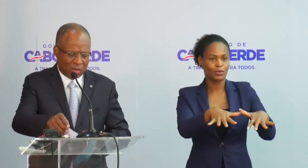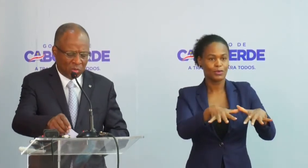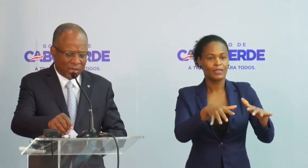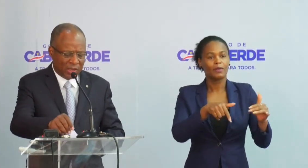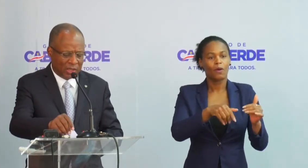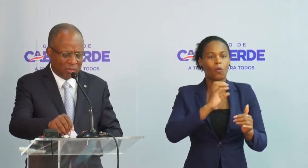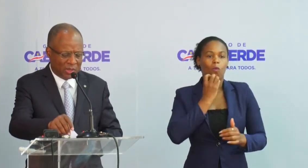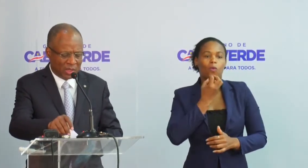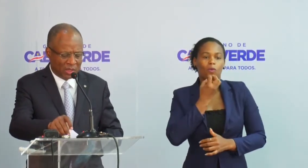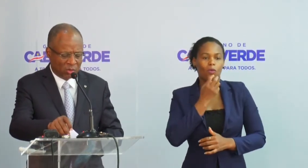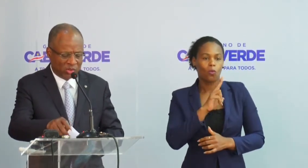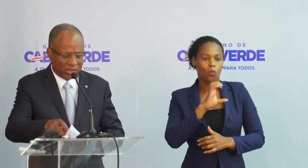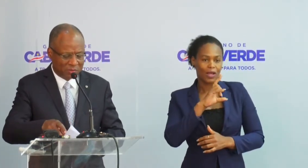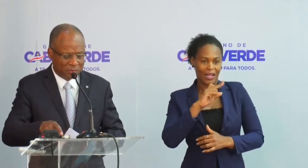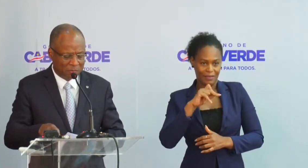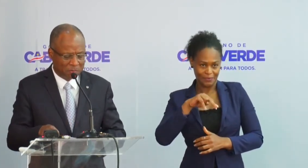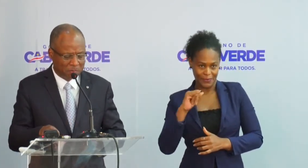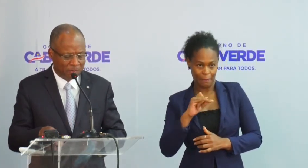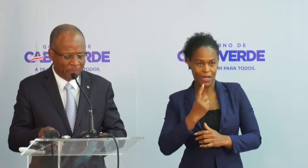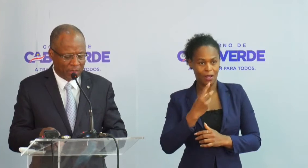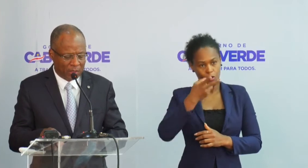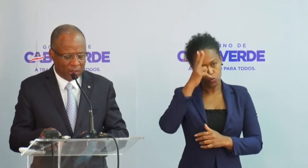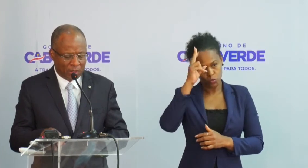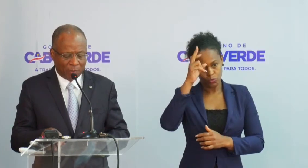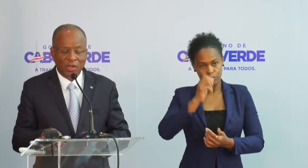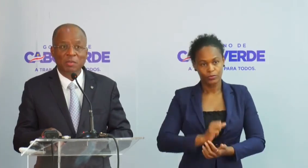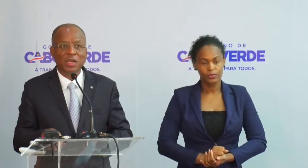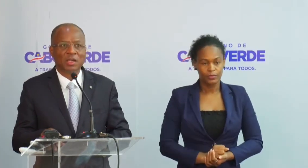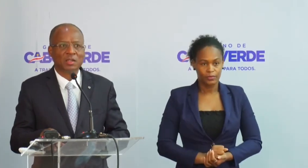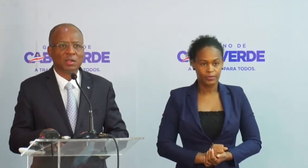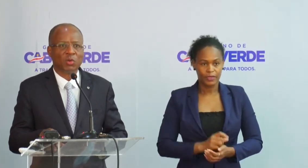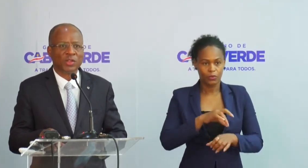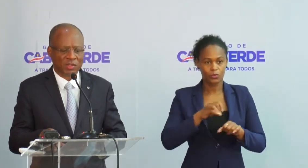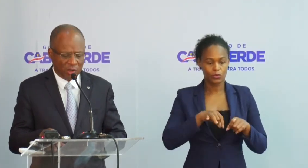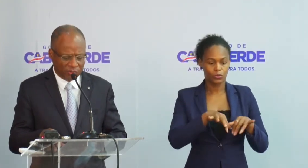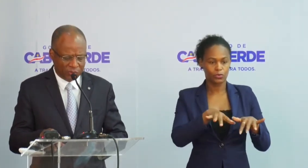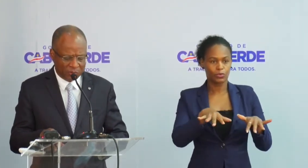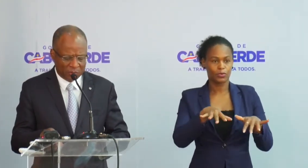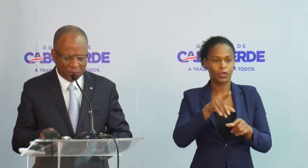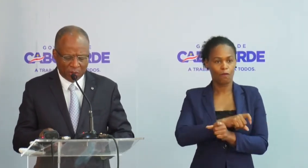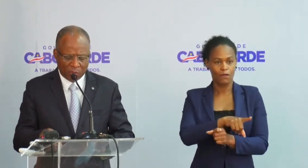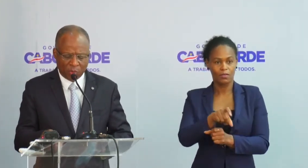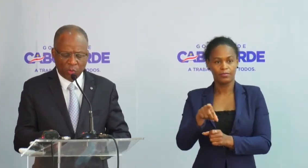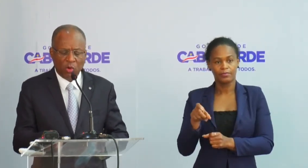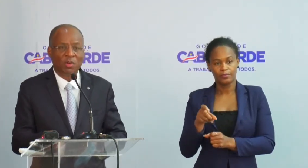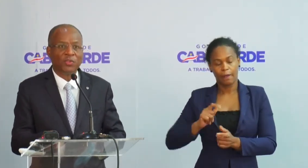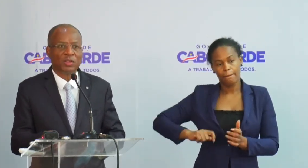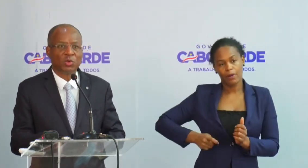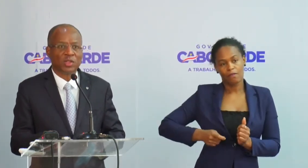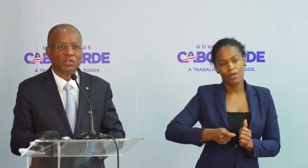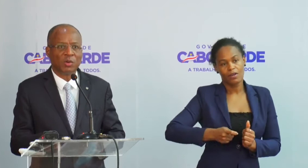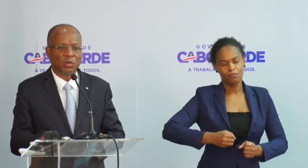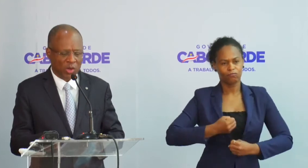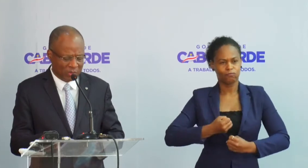da Ucrânia pela Rússia. A pandemia da Covid-19 provocou uma